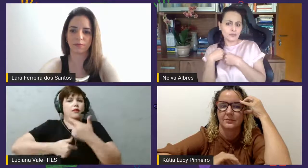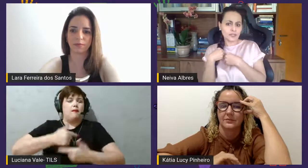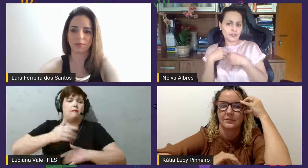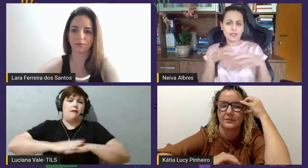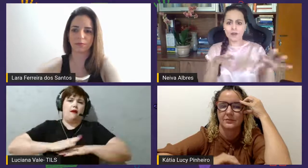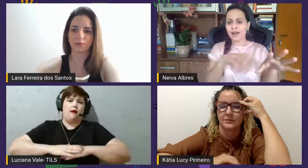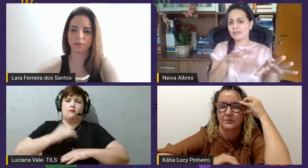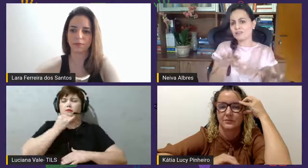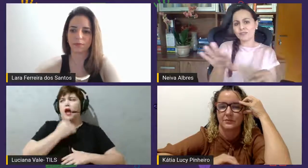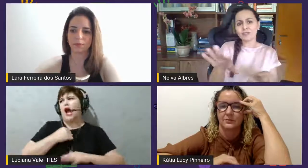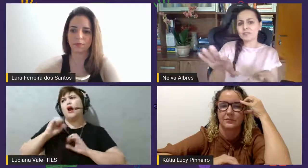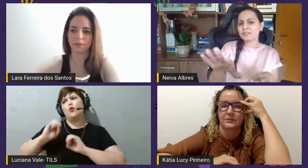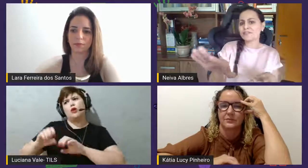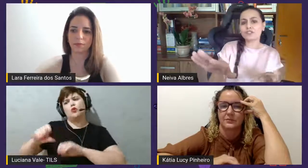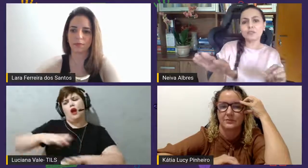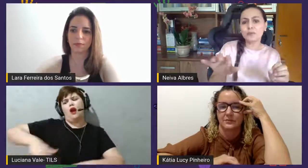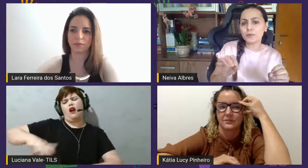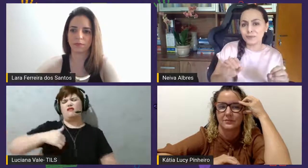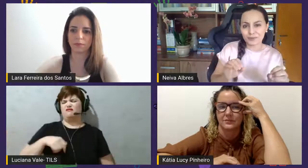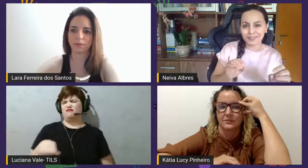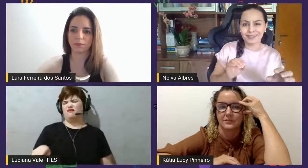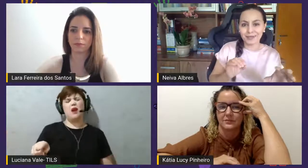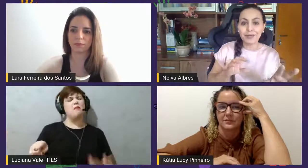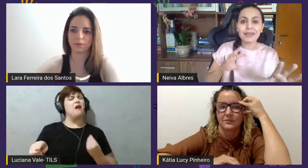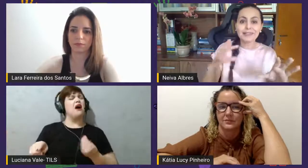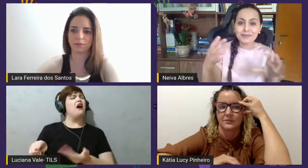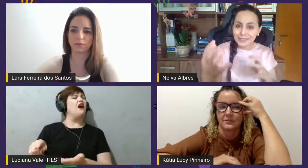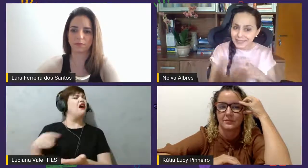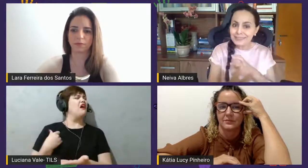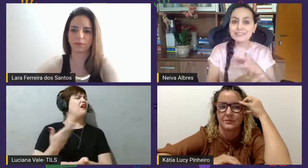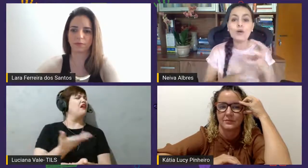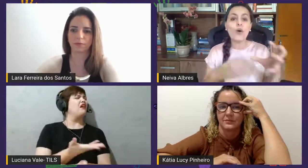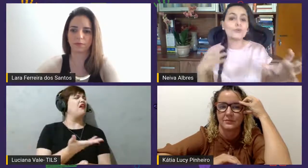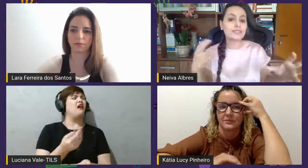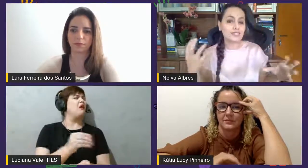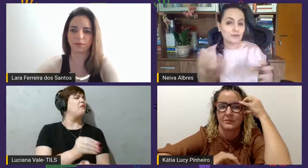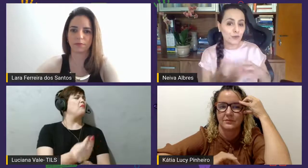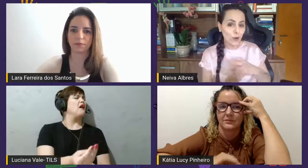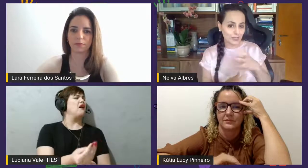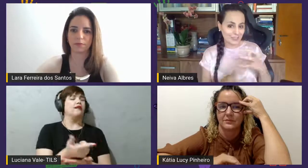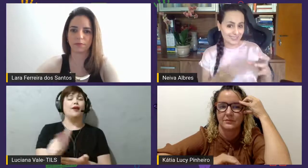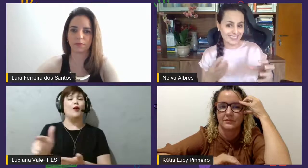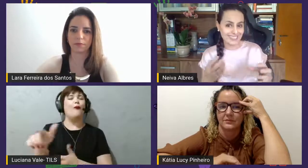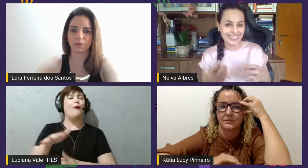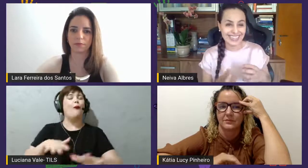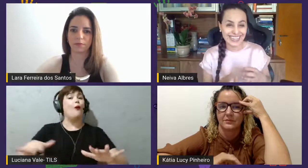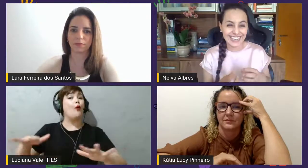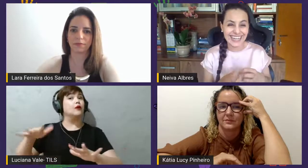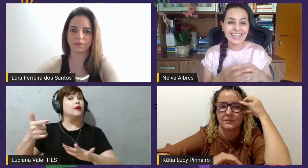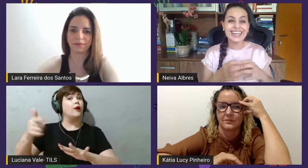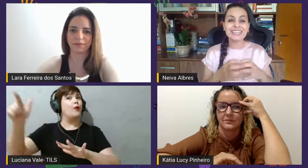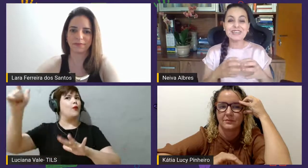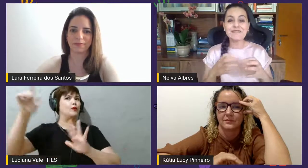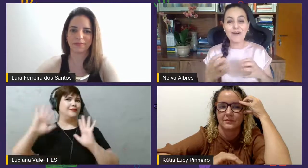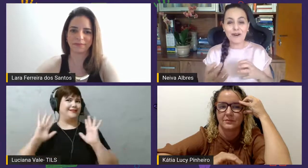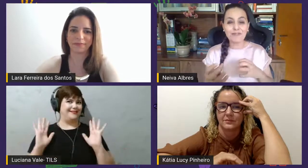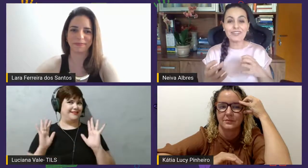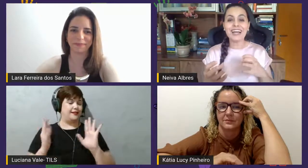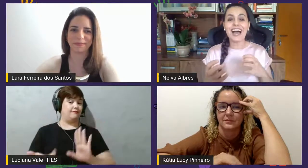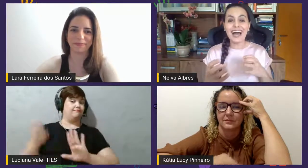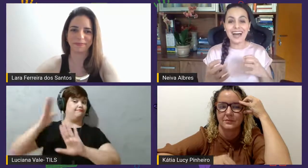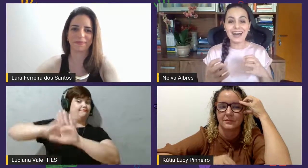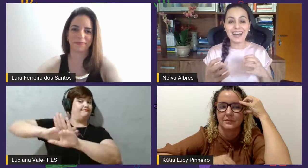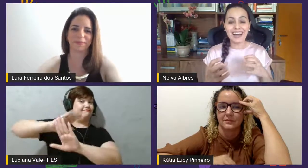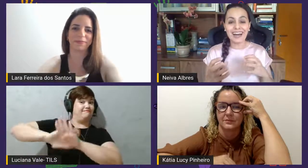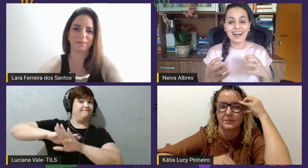gosto mais da educacional, isso aí acho que não precisa investir muito, entendeu? Então, assim, existem outras forças que